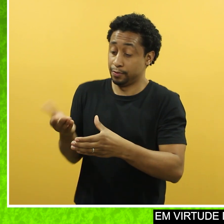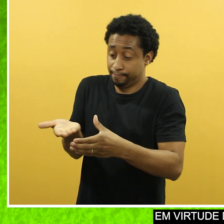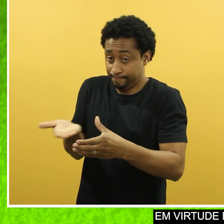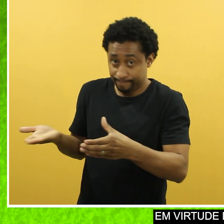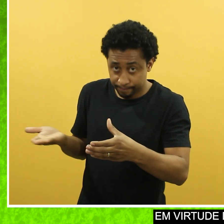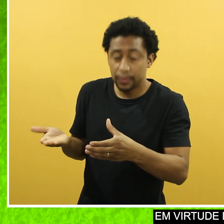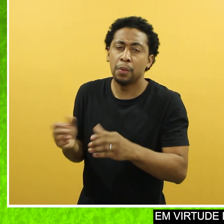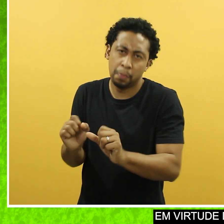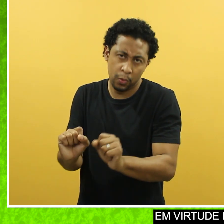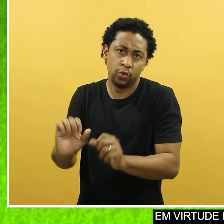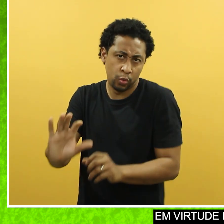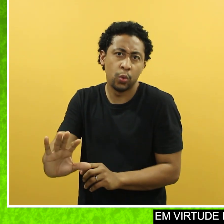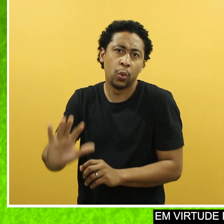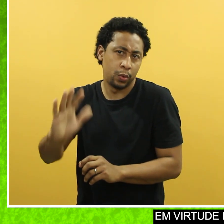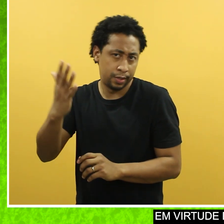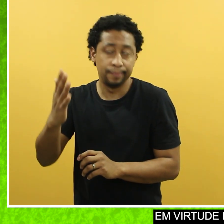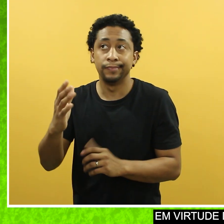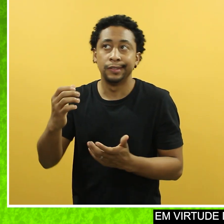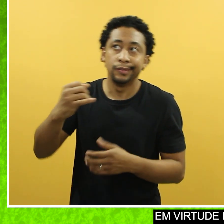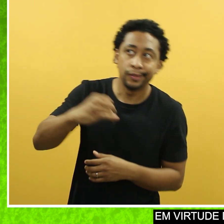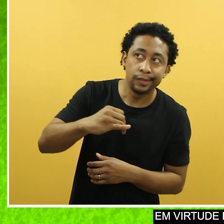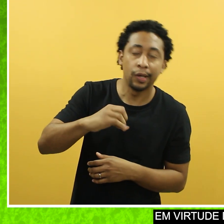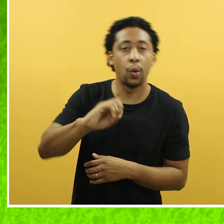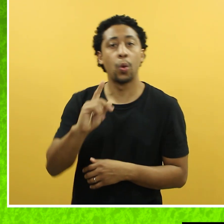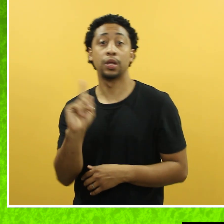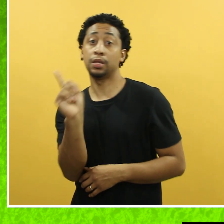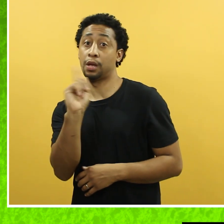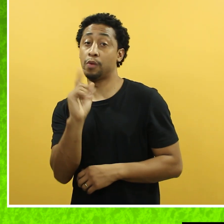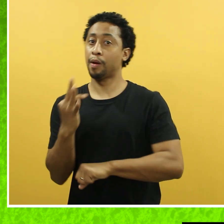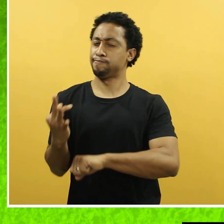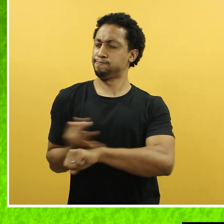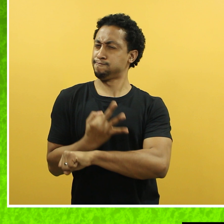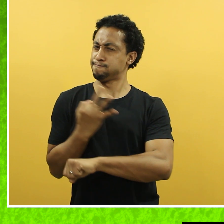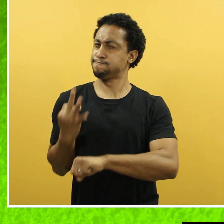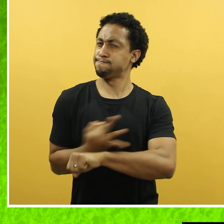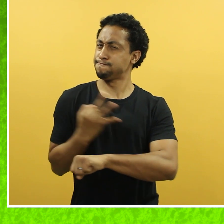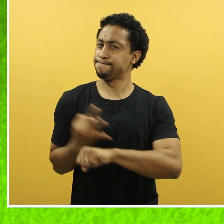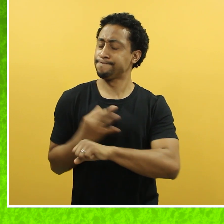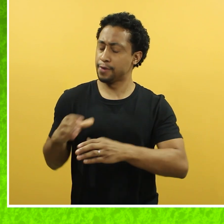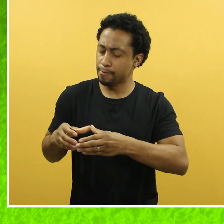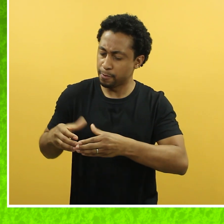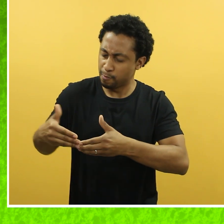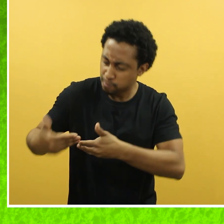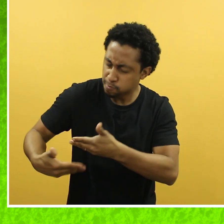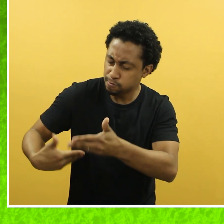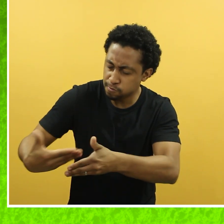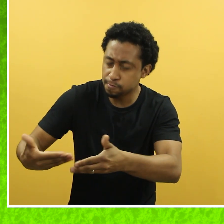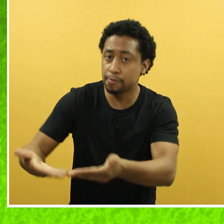virtude deste fato, maior probabilidade em persistir,